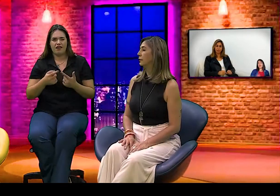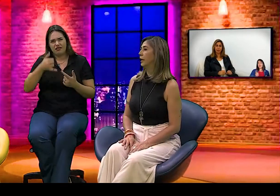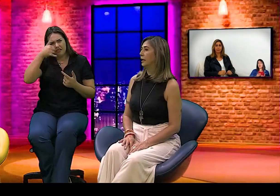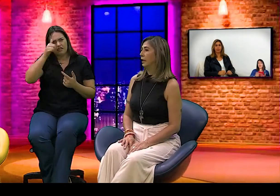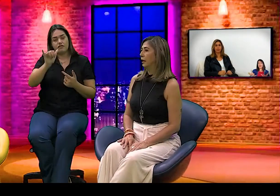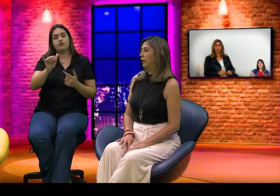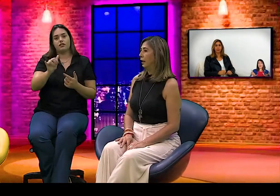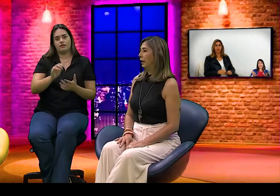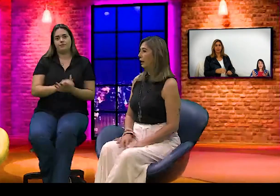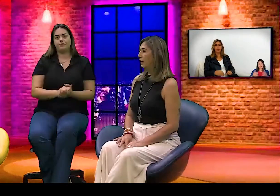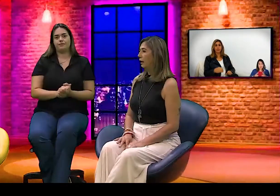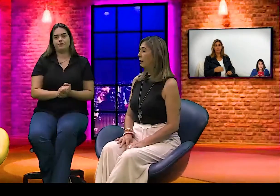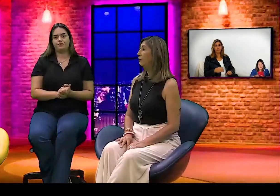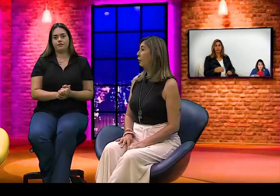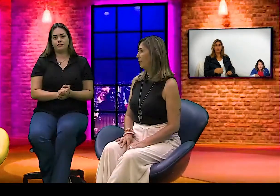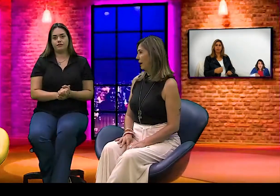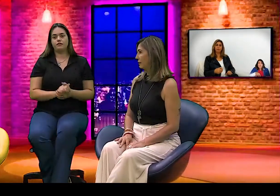fato?